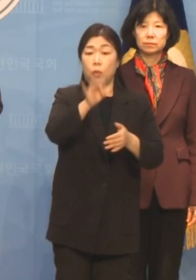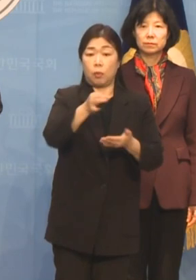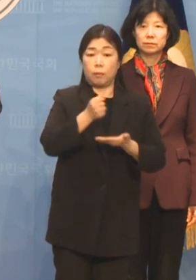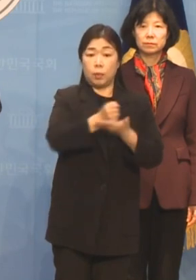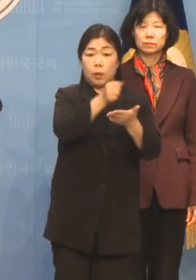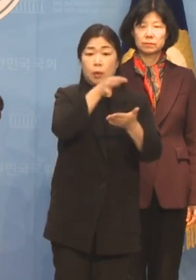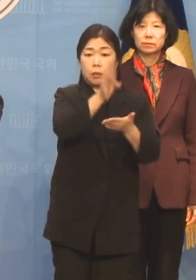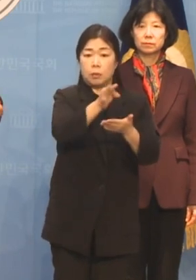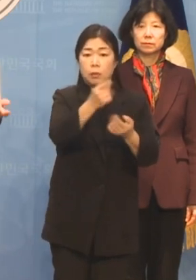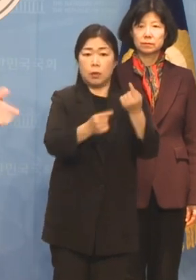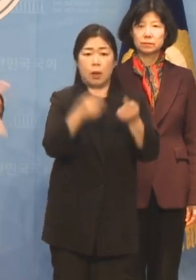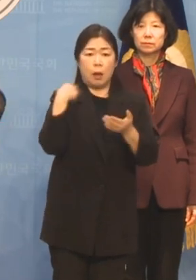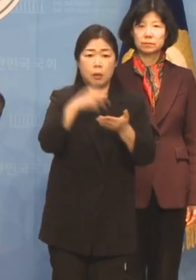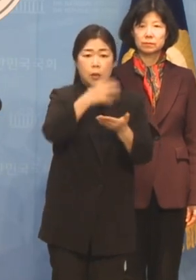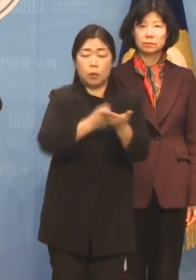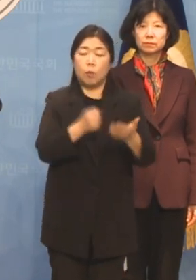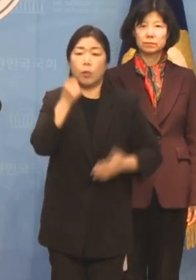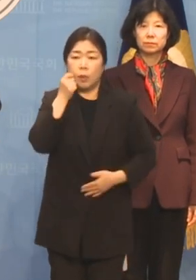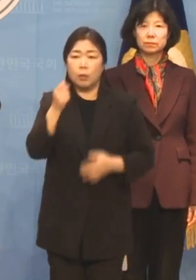맞이했기 때문입니다.